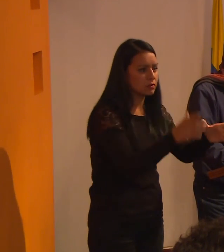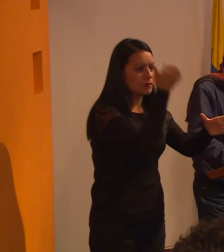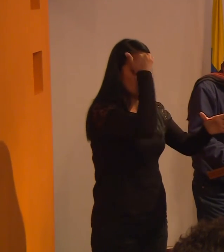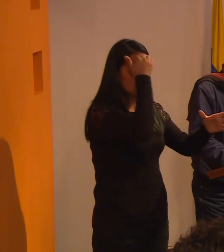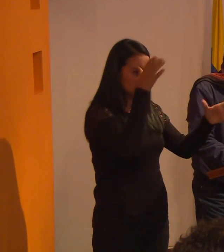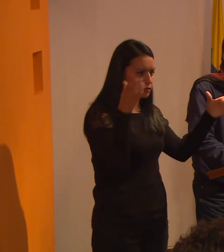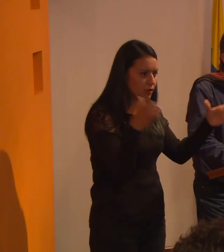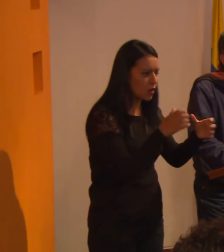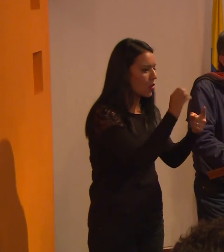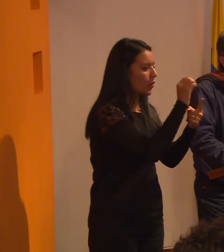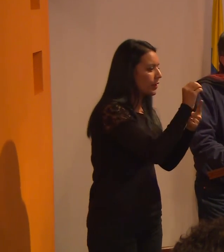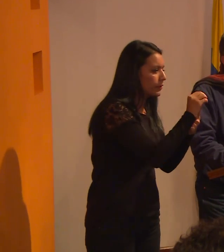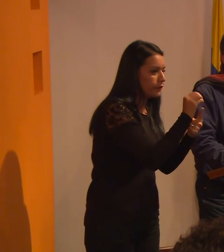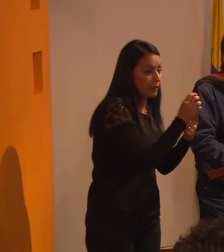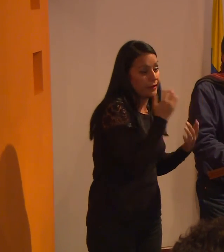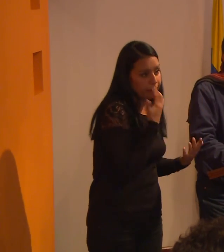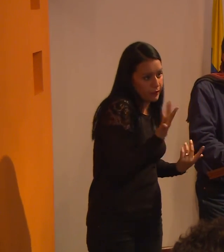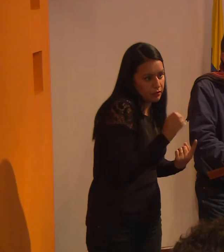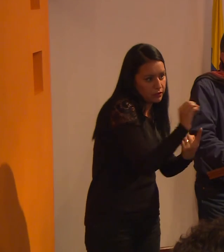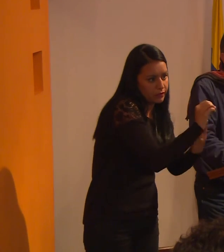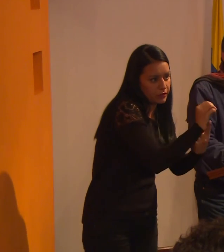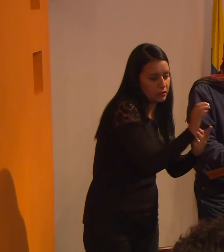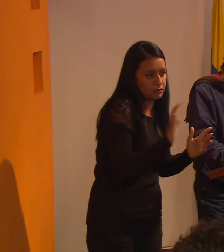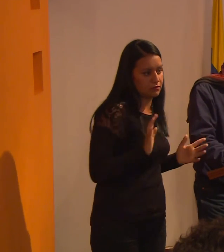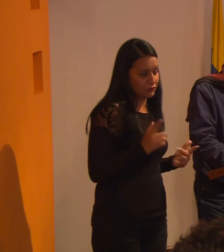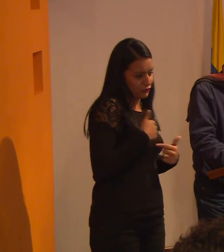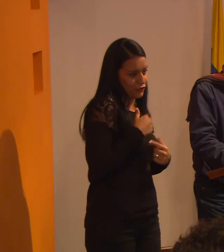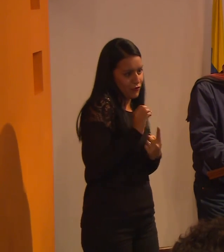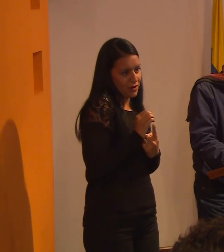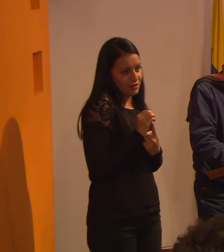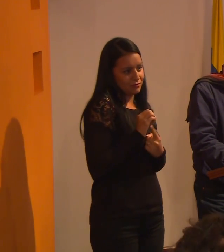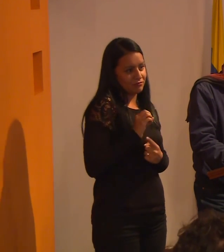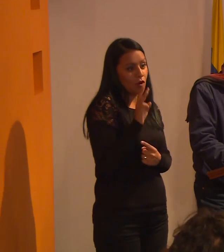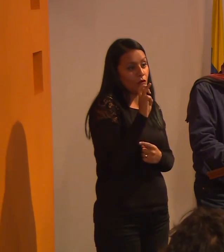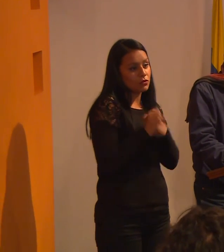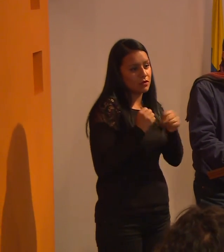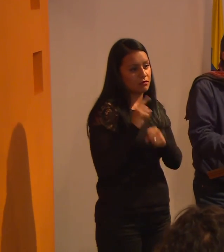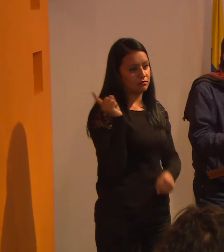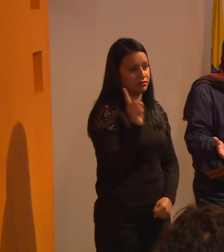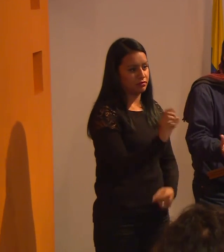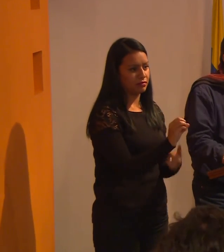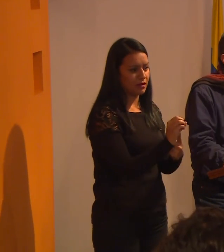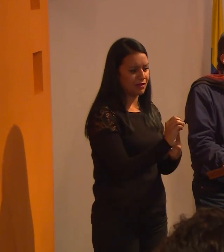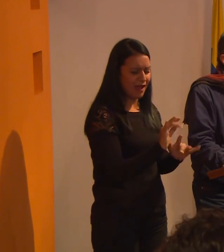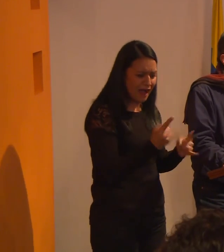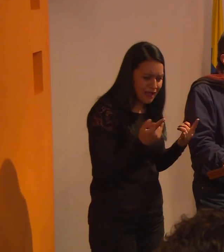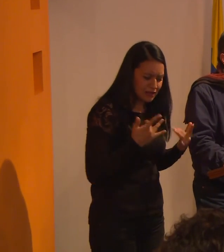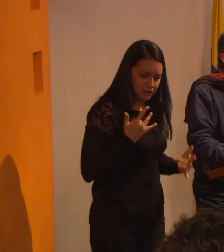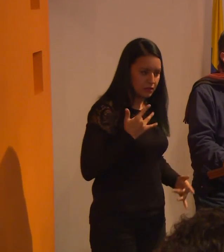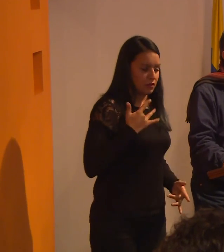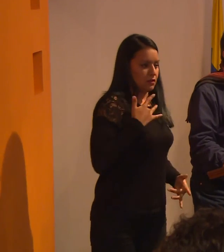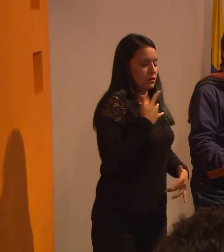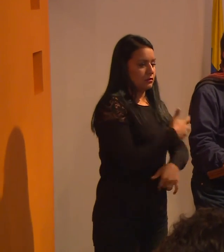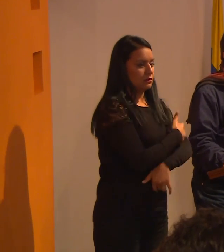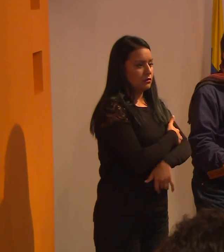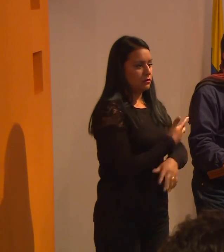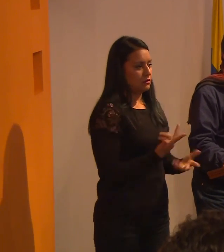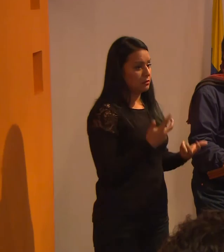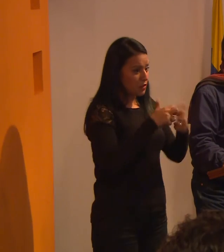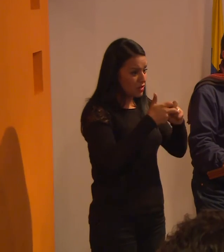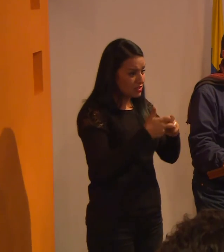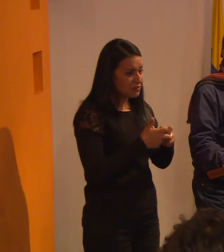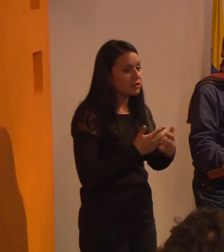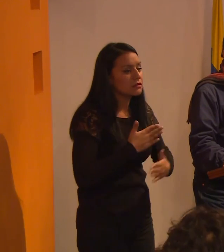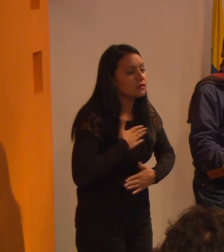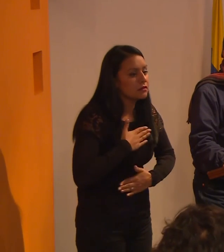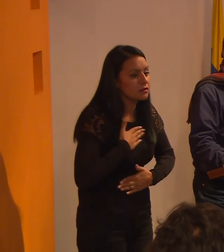profesores ocasionales, en este caso que sería el mío, llevo 8 años aquí de ocasional, hagamos algo. Pero el problema tiene que ver